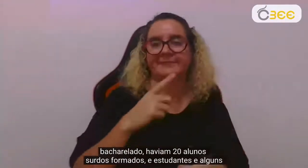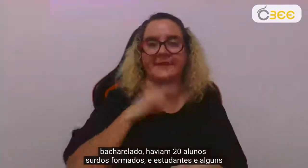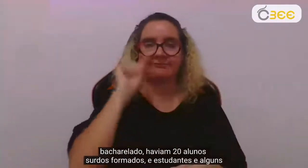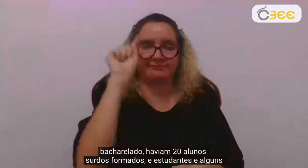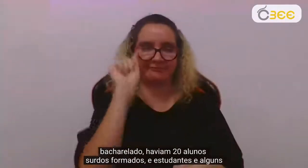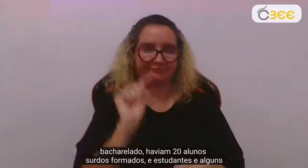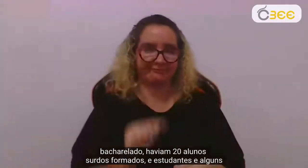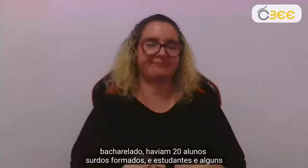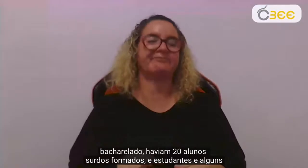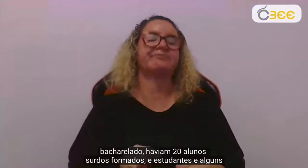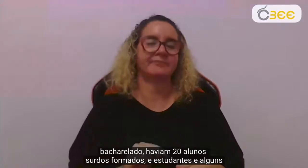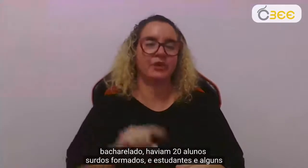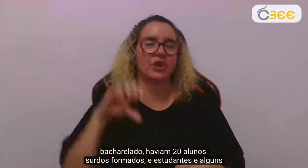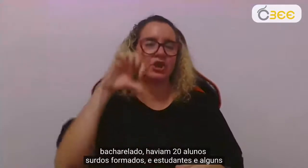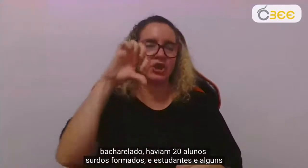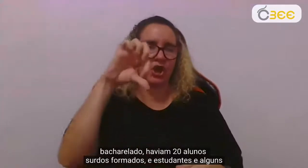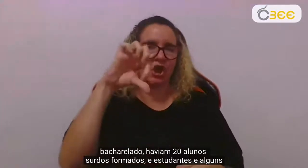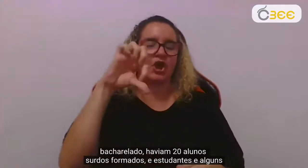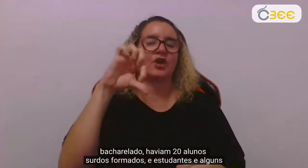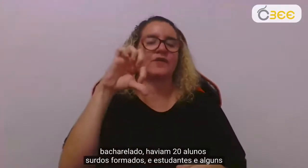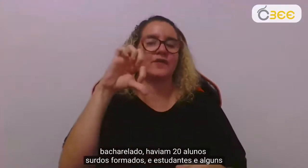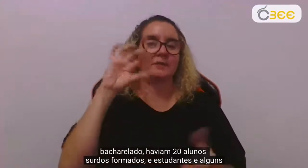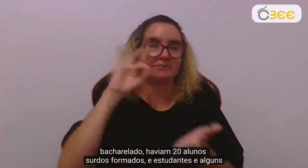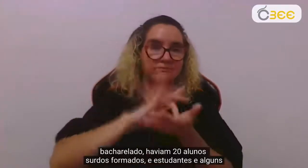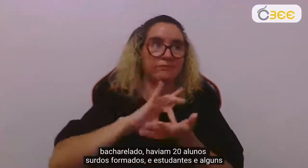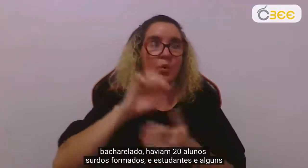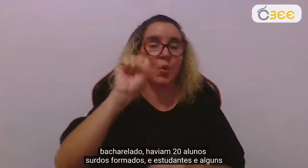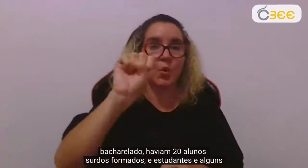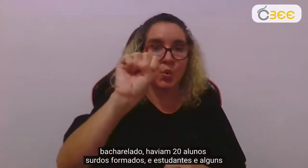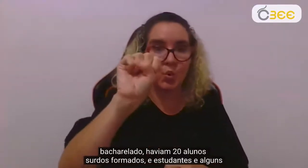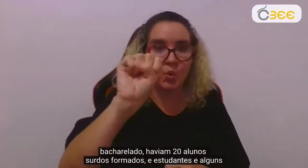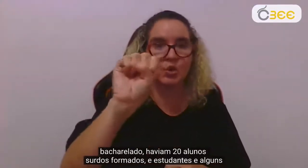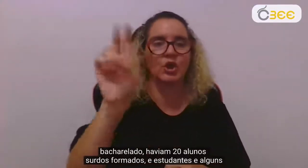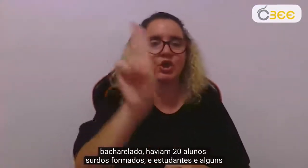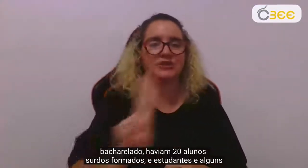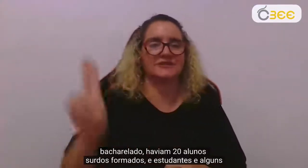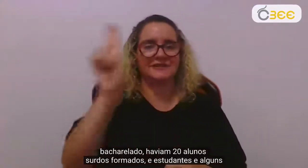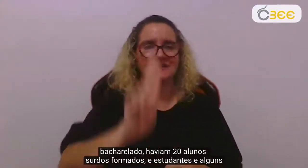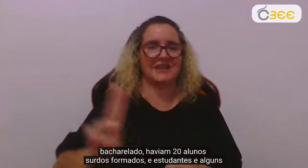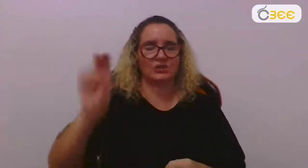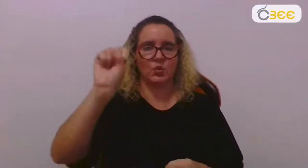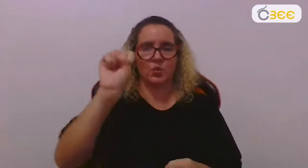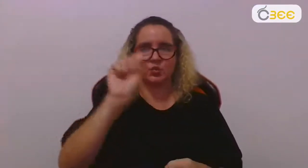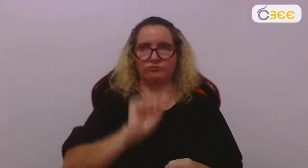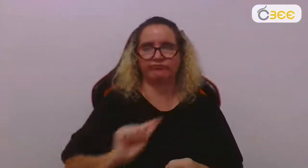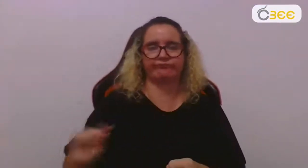havia 20 alunos surdos formados e estudantes.